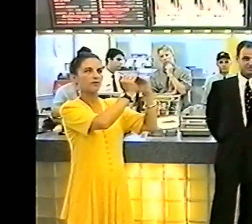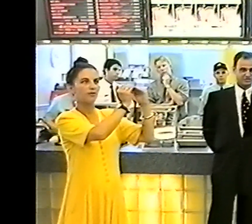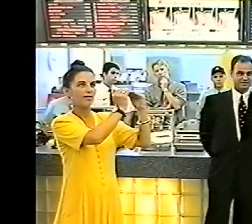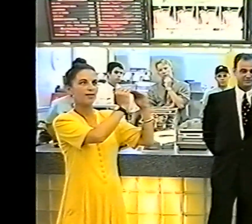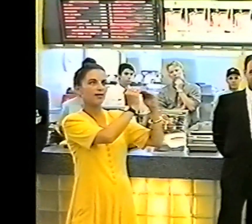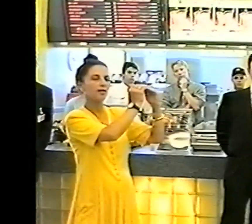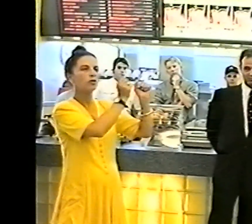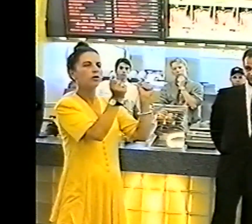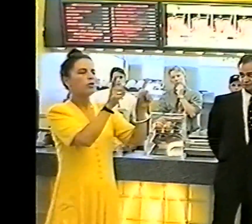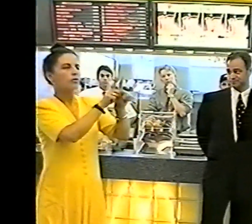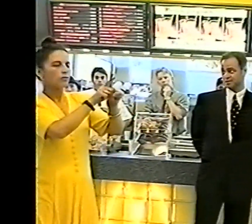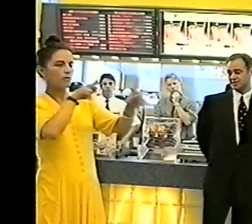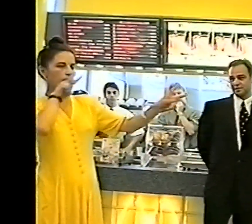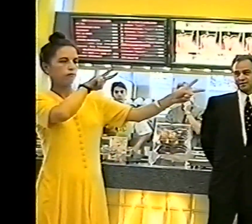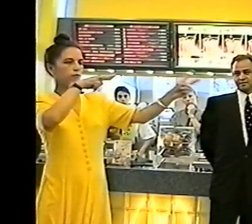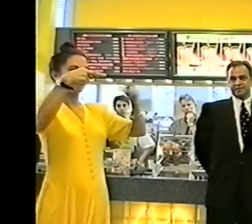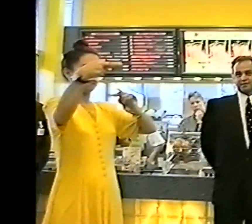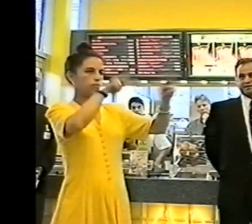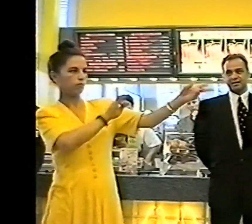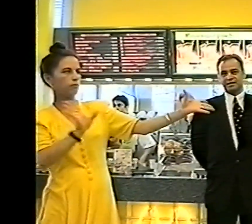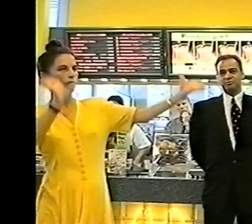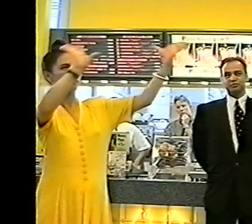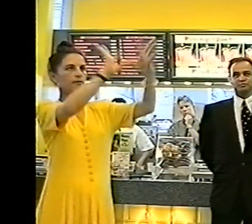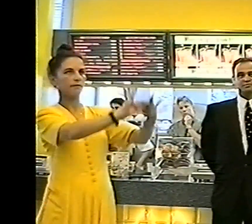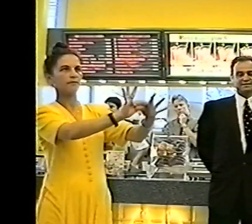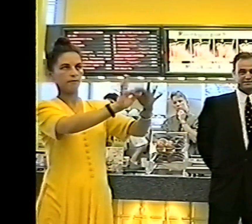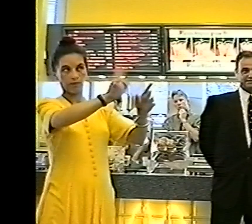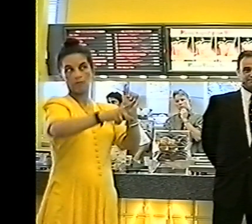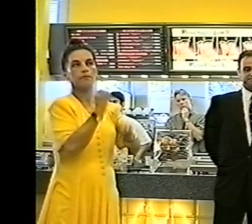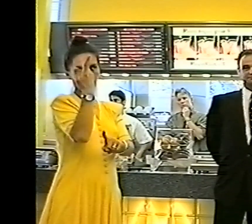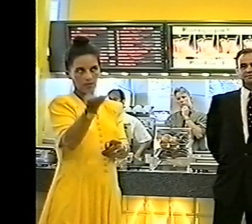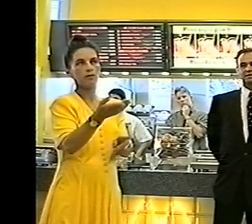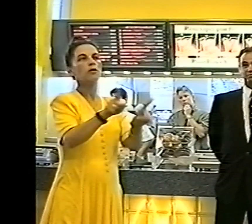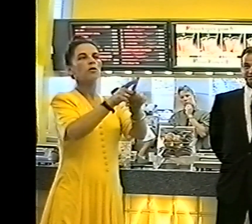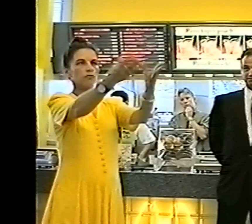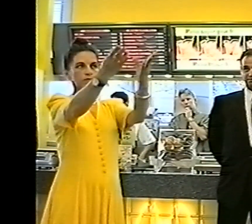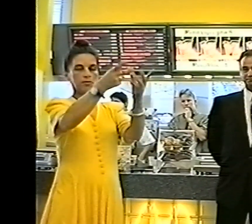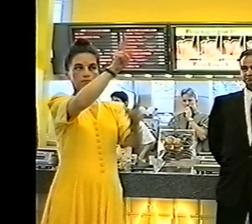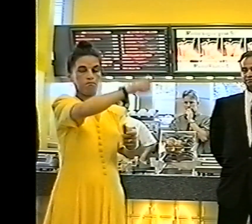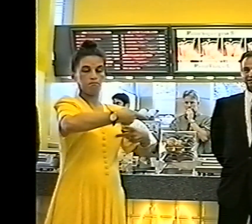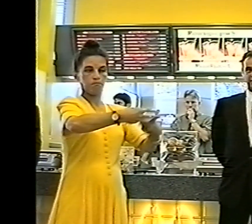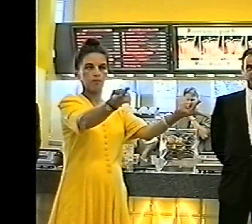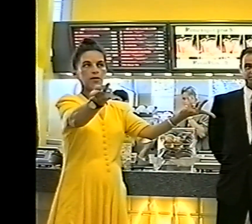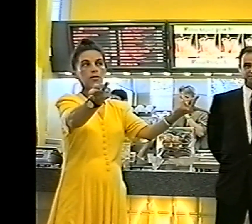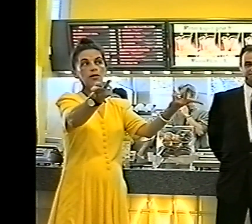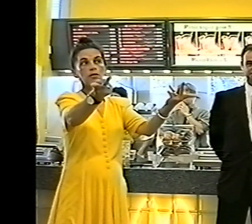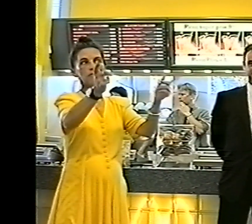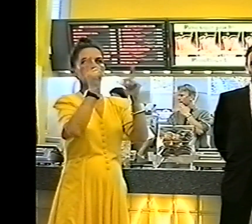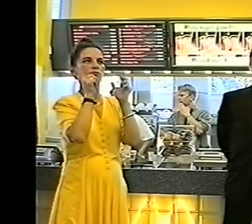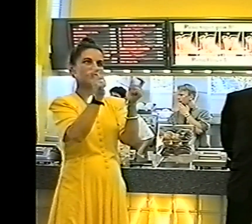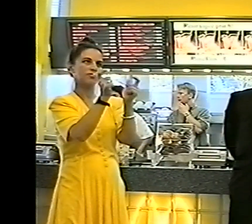effets de synergie qui sont très importants. L'apport du public ici, l'emplacement près de